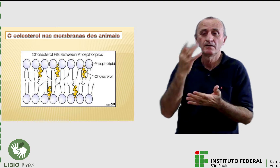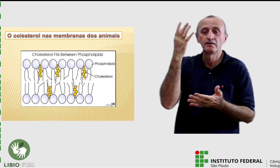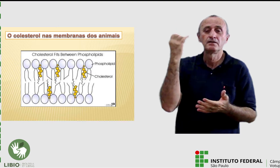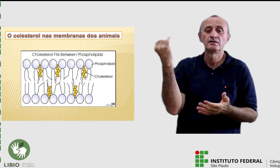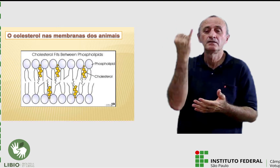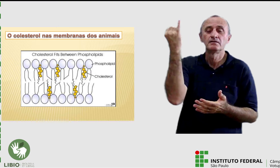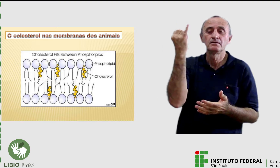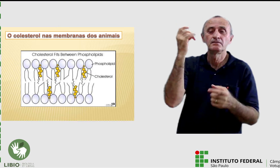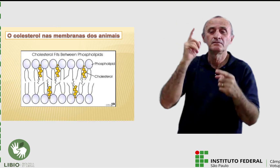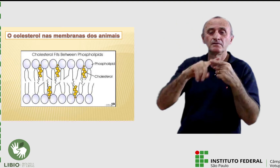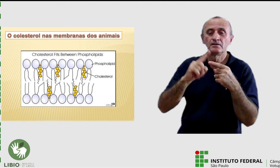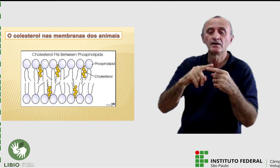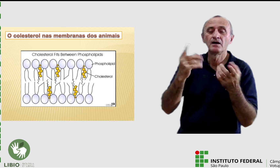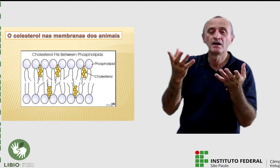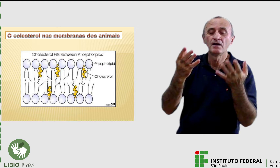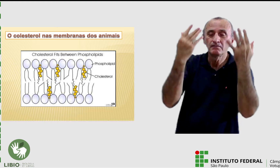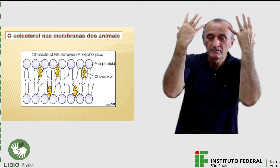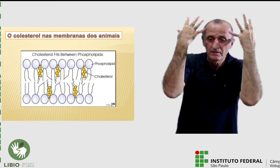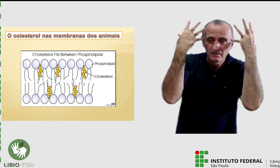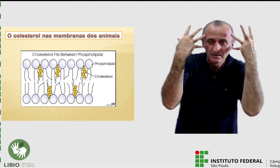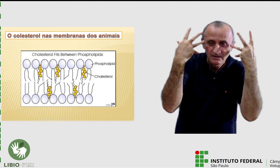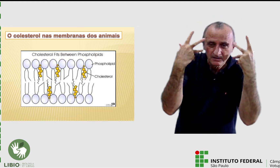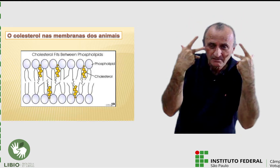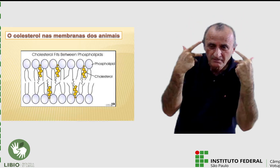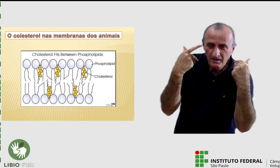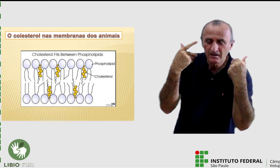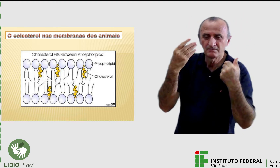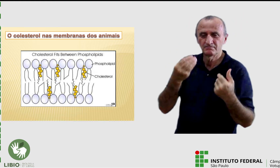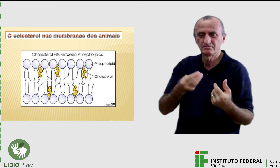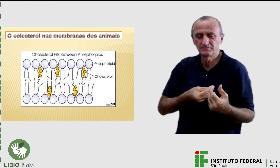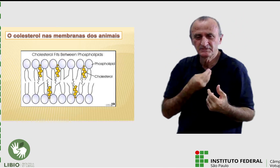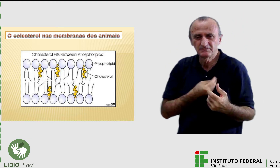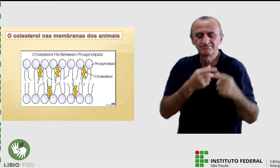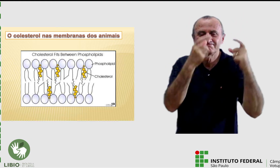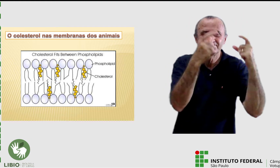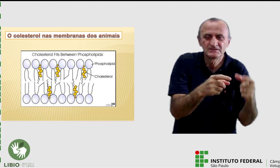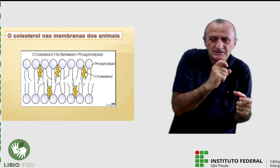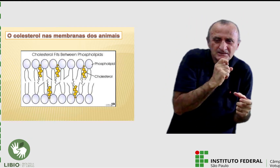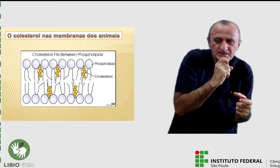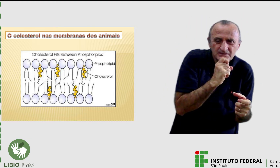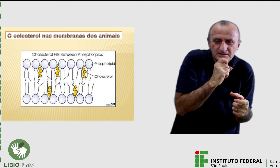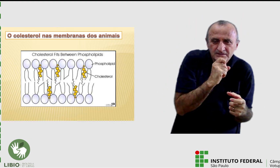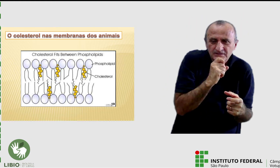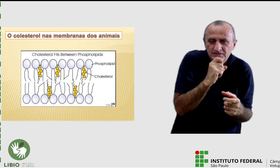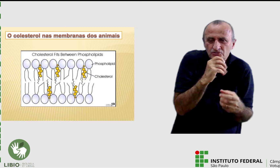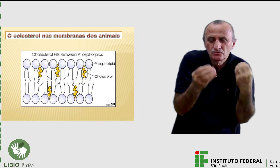Esse fato é importante, principalmente para animais que vivem muito no